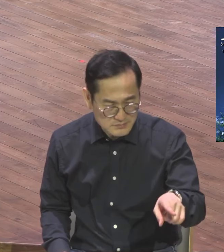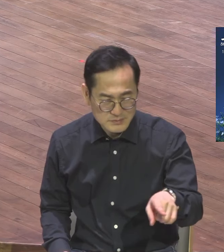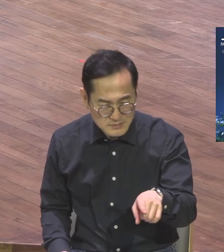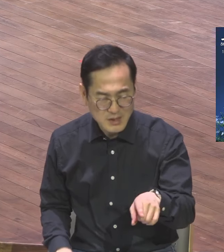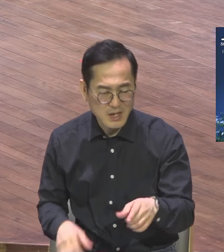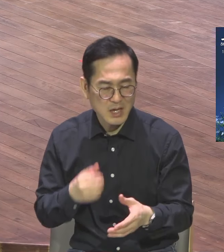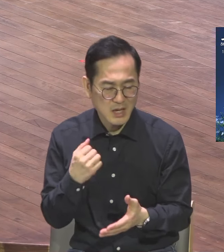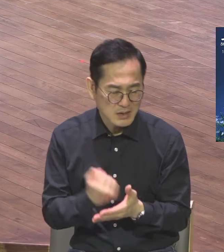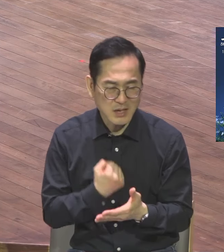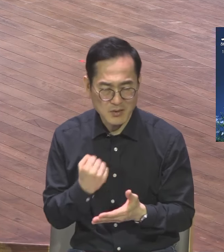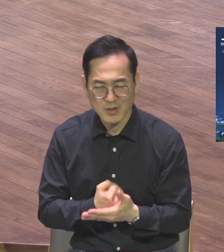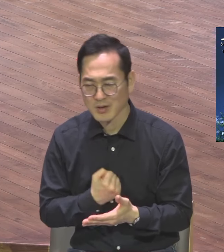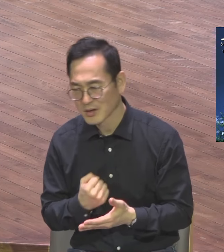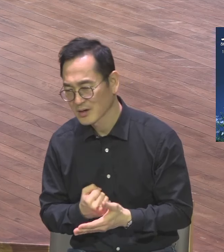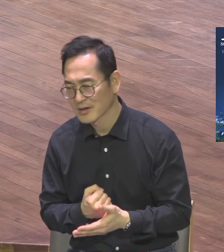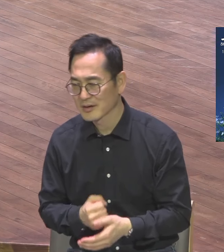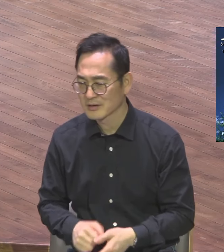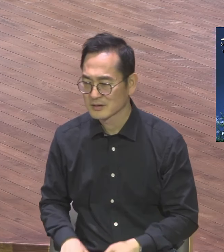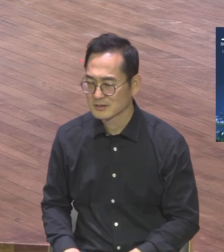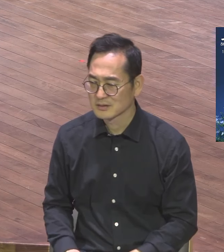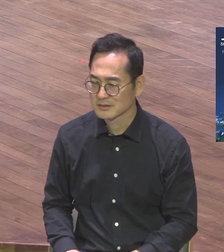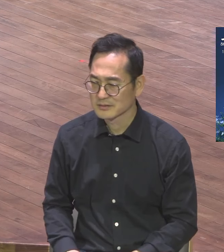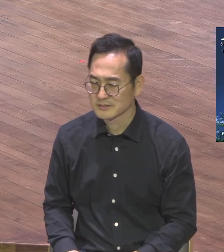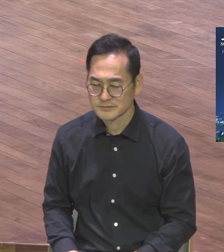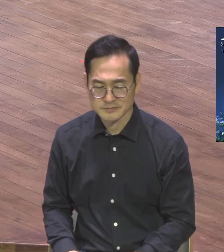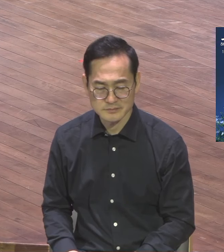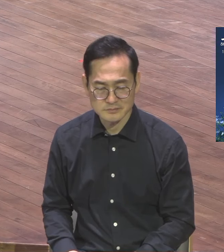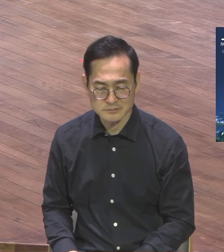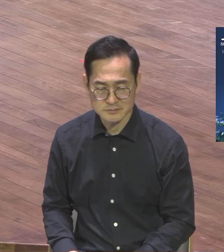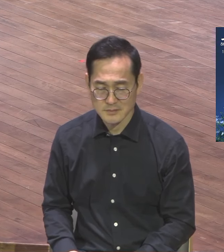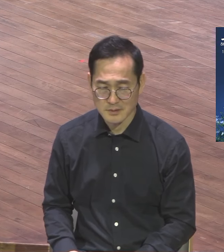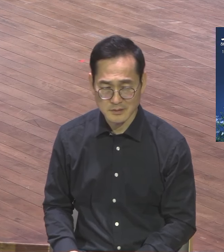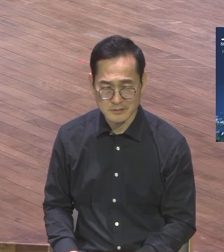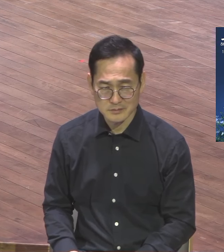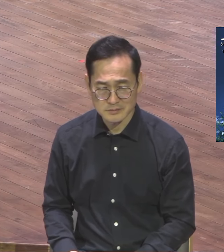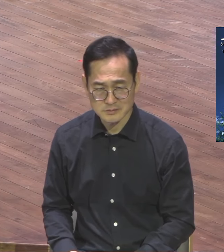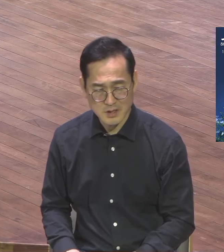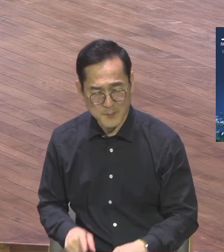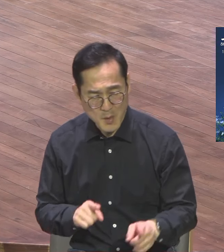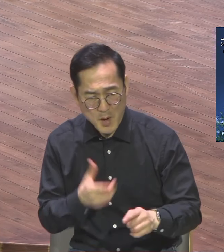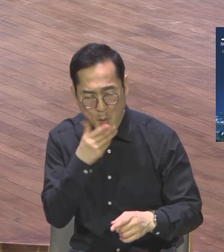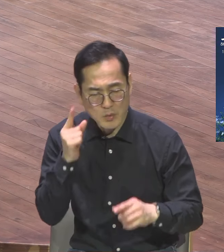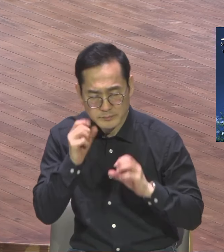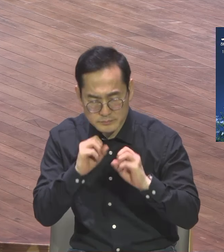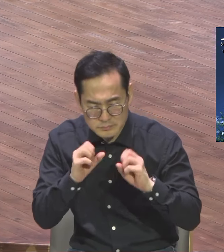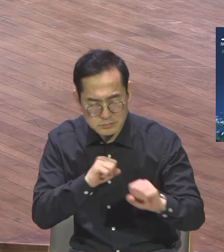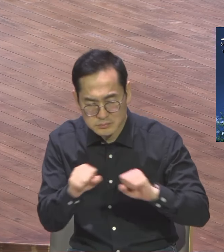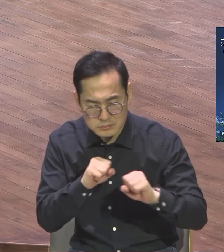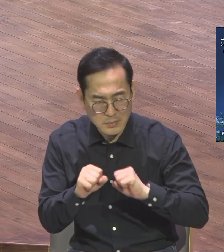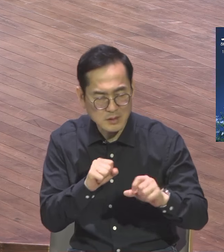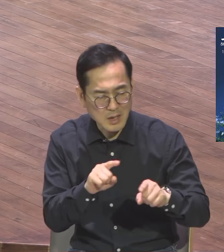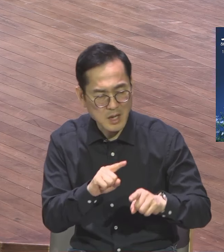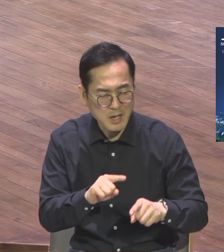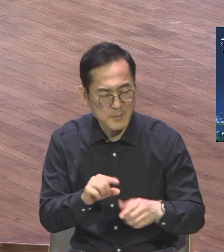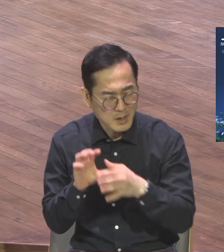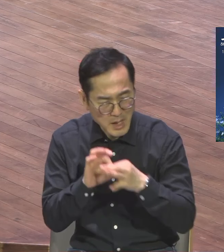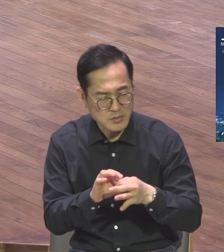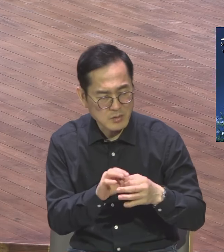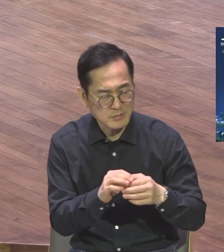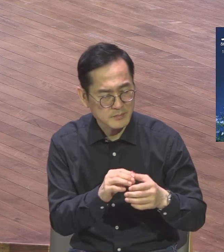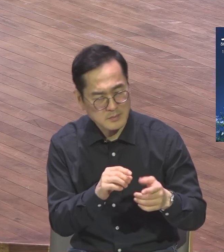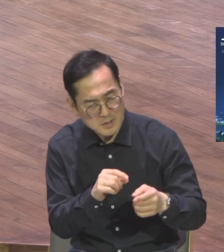때문에 위로가 되었다, 생기를 불어넣어 줬다, 힘과 용기와 그렇게 큰 위로를 해주었다는